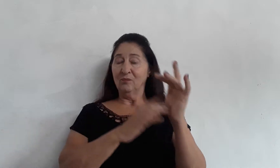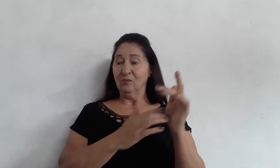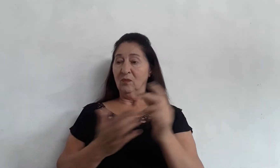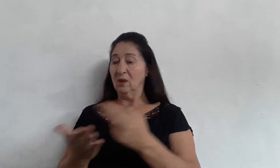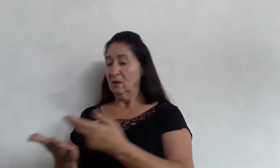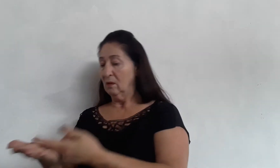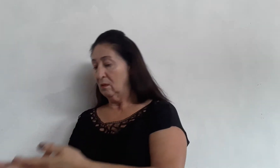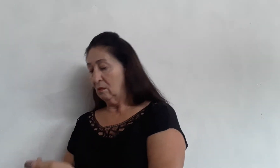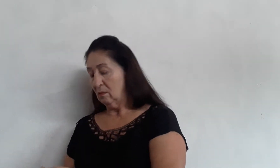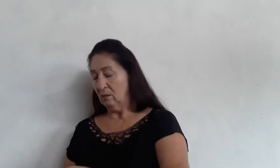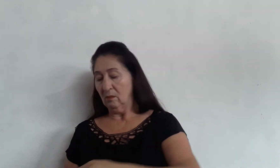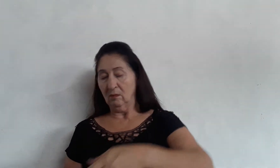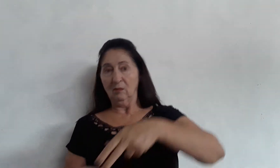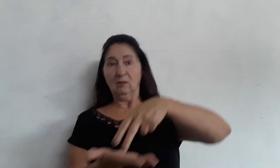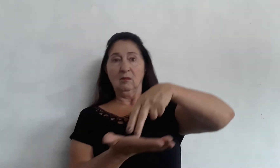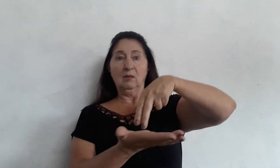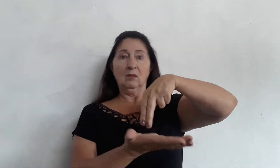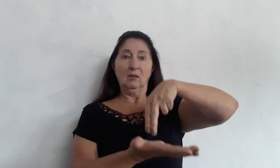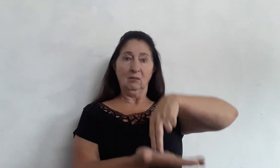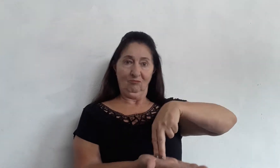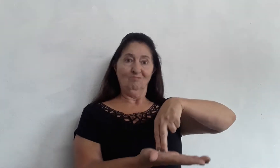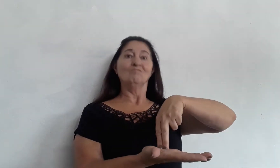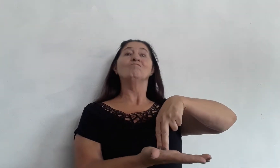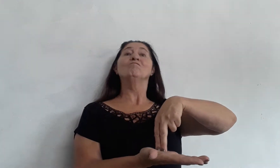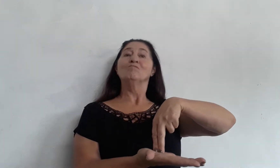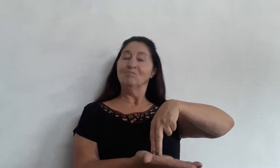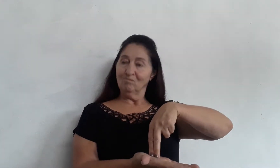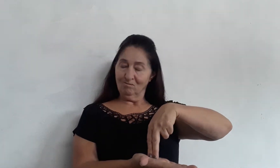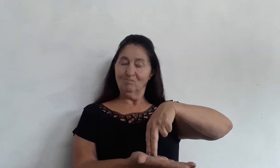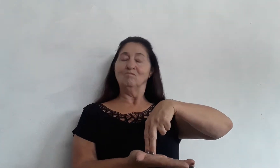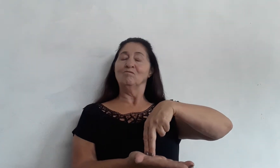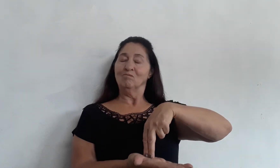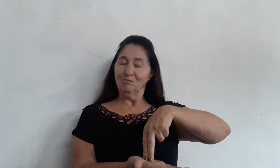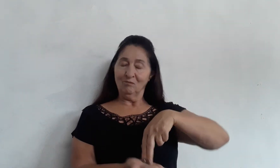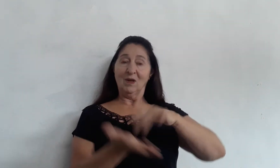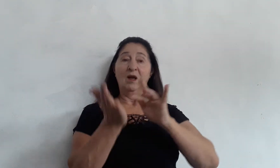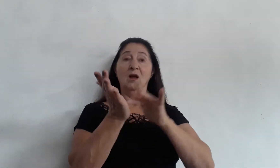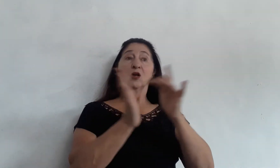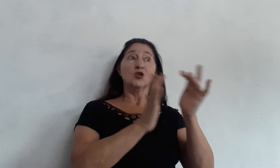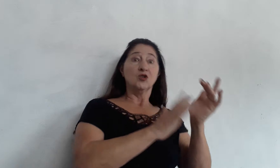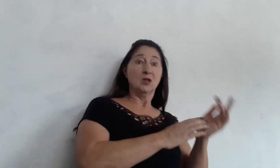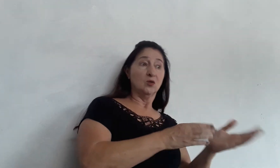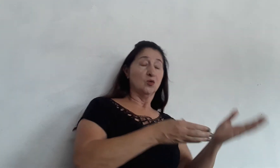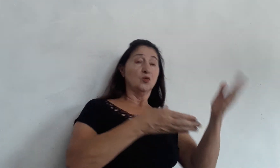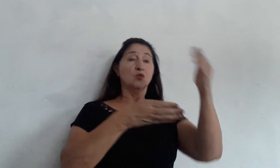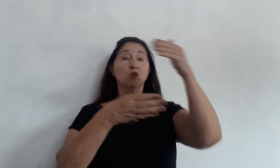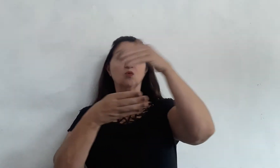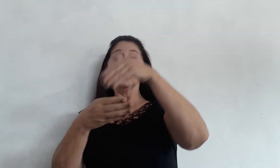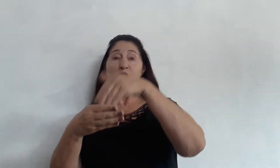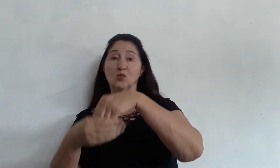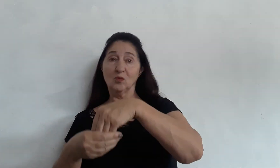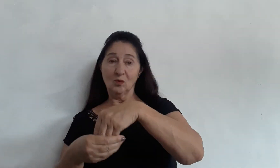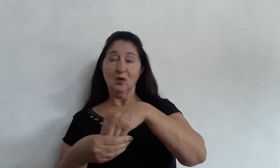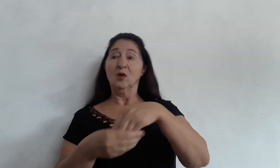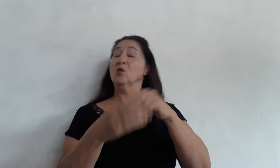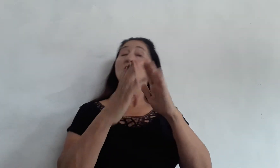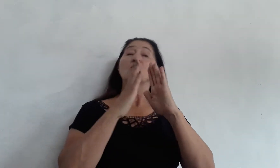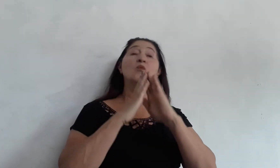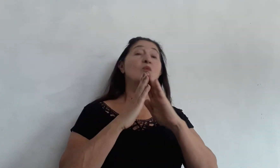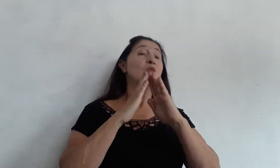levantou-o, e o menino ficou de pé. Depois que Jesus entrou em casa, os discípulos lhe perguntaram a sós: "Por que